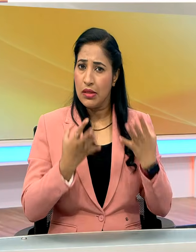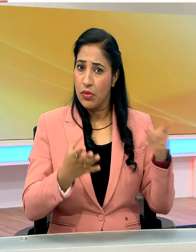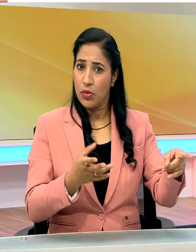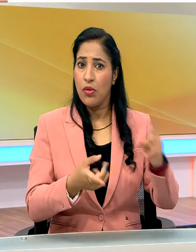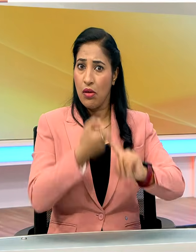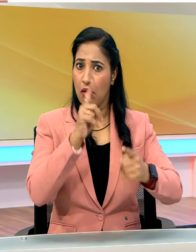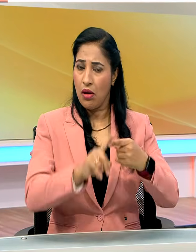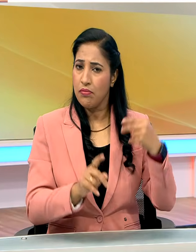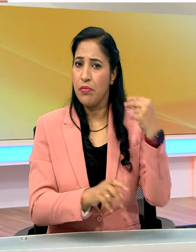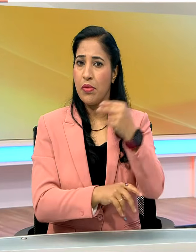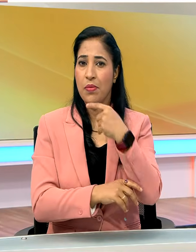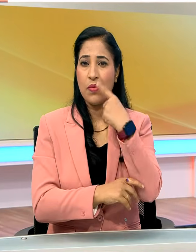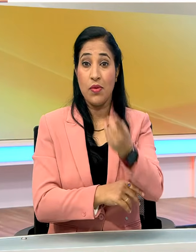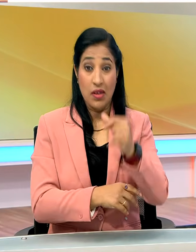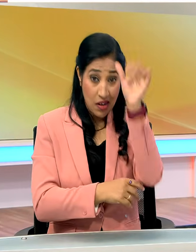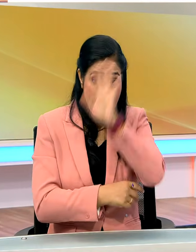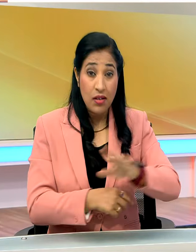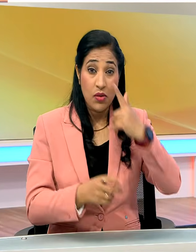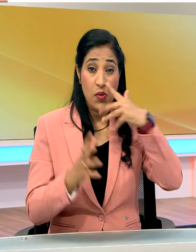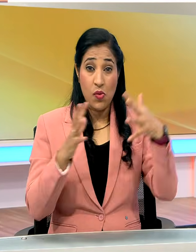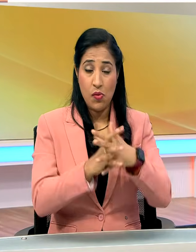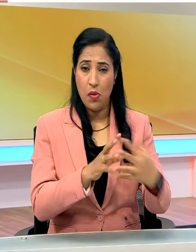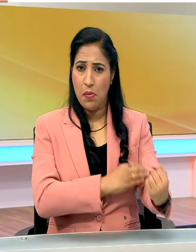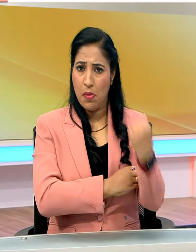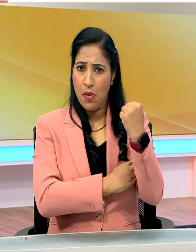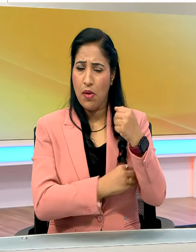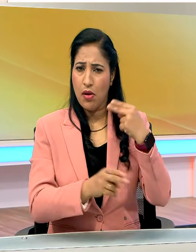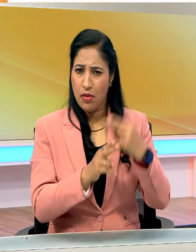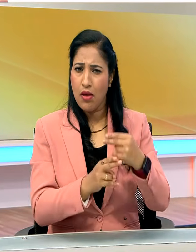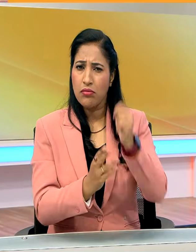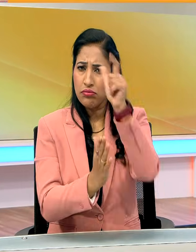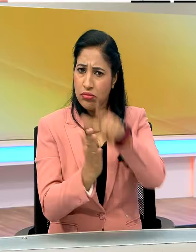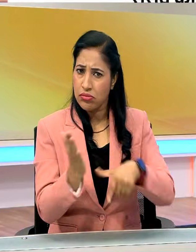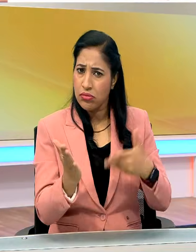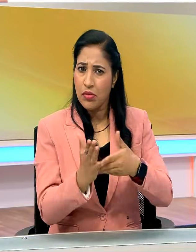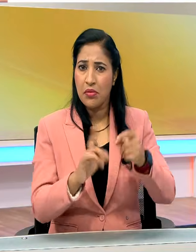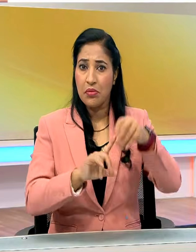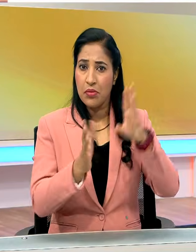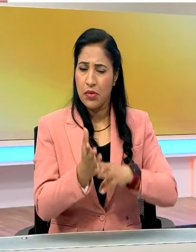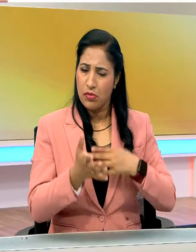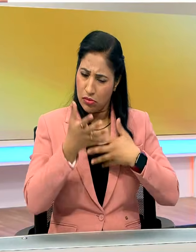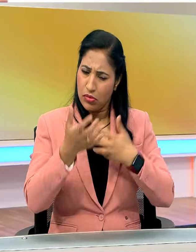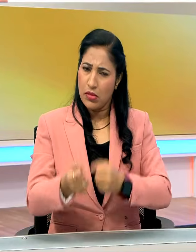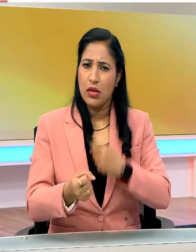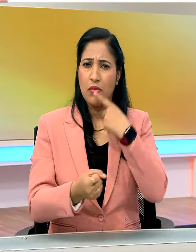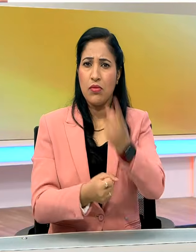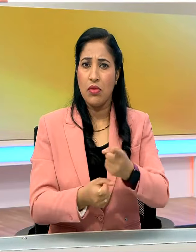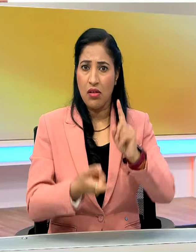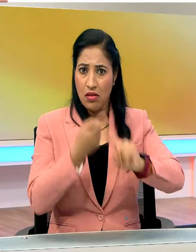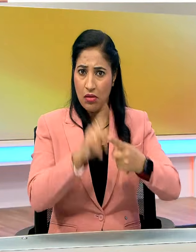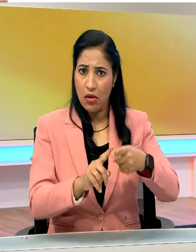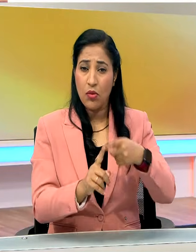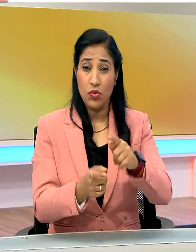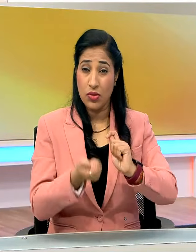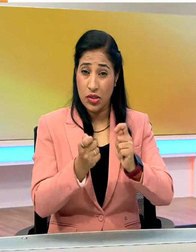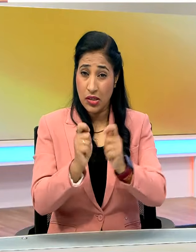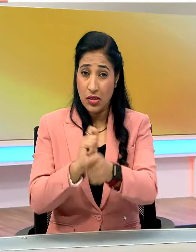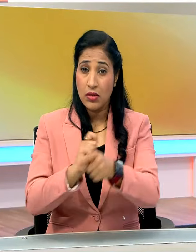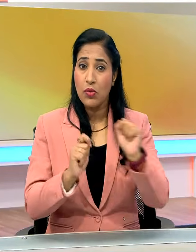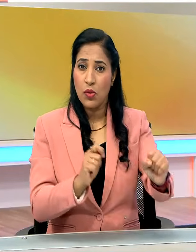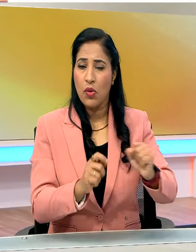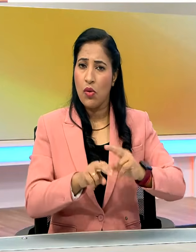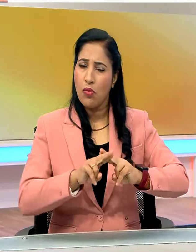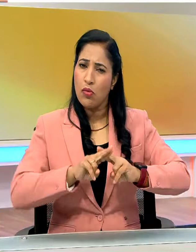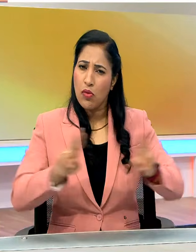ऐतिहासिक बताया है। देश की नारी शक्ति के नाम पत्र में पीएम ने विश्वास जताया कि इस ऐतिहासिक संवैधानिक संशोधन को पूरा